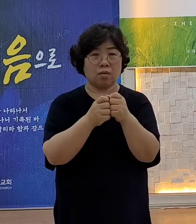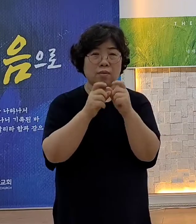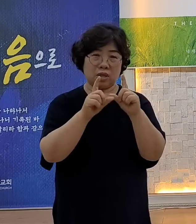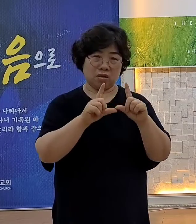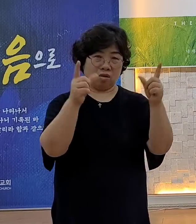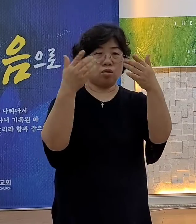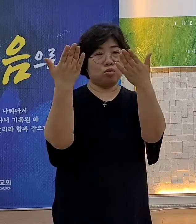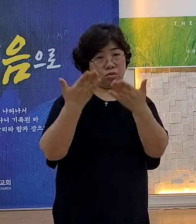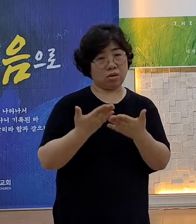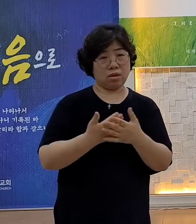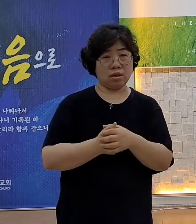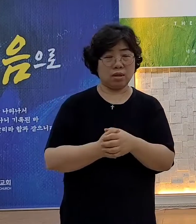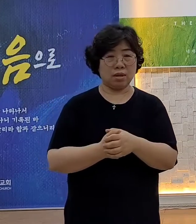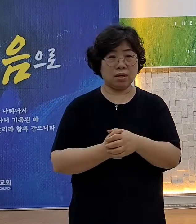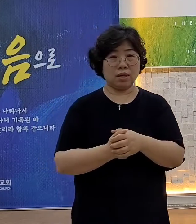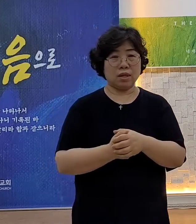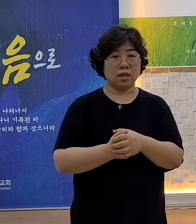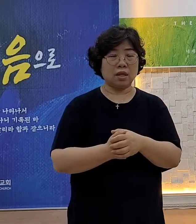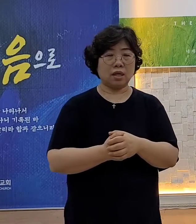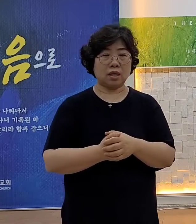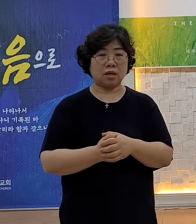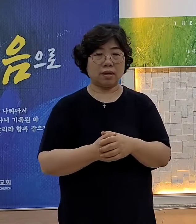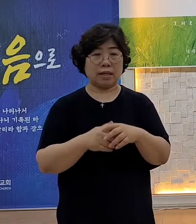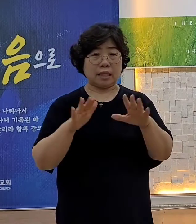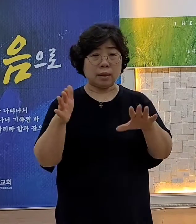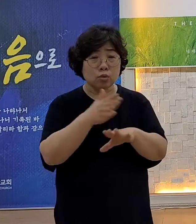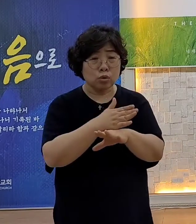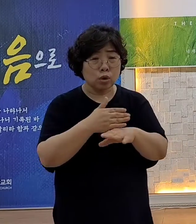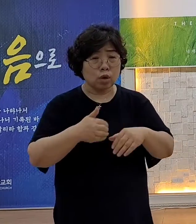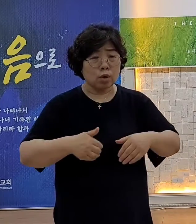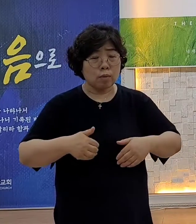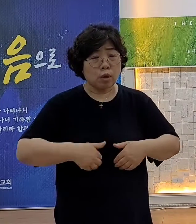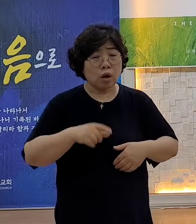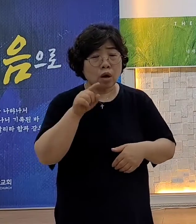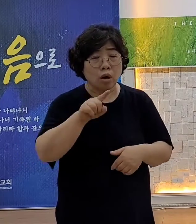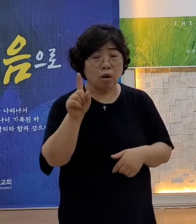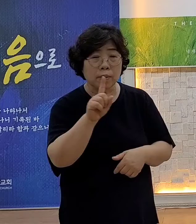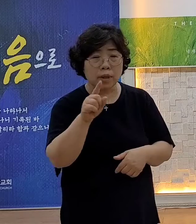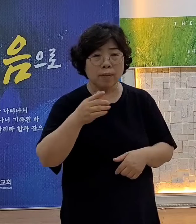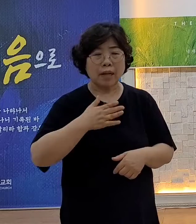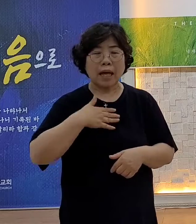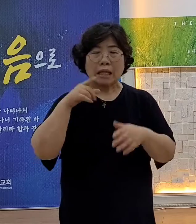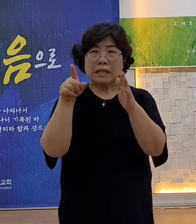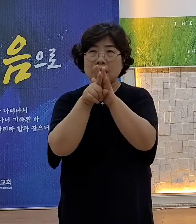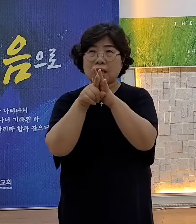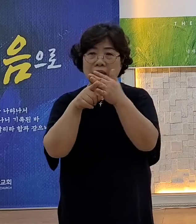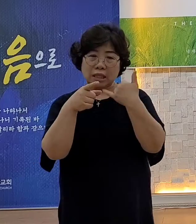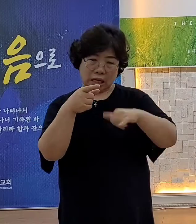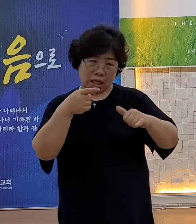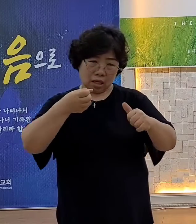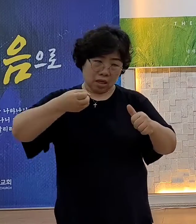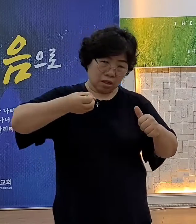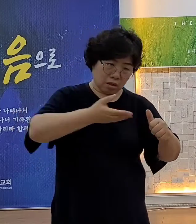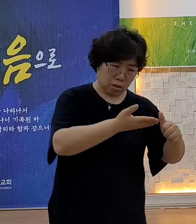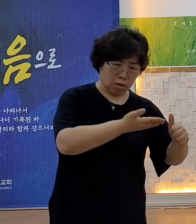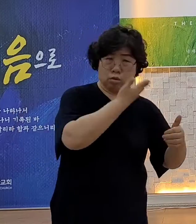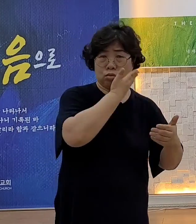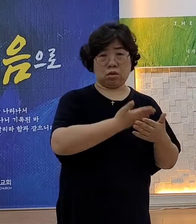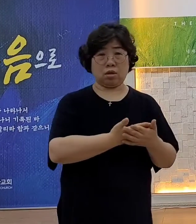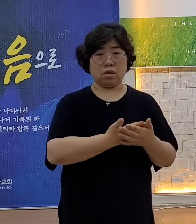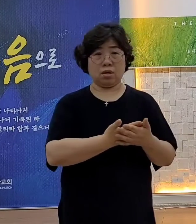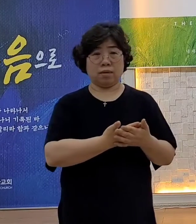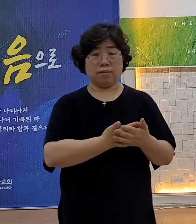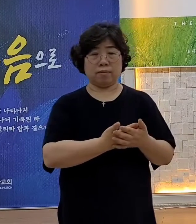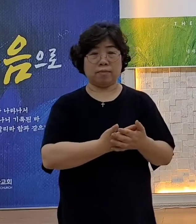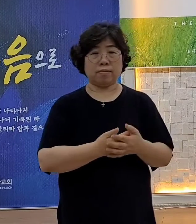신앙이 자녀들에게도 이어질 수 있는 방법이 뭘까 이런 부분들을 잘 적용하셔서